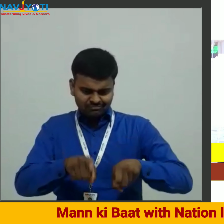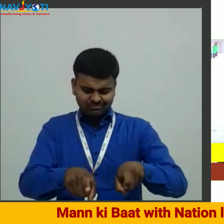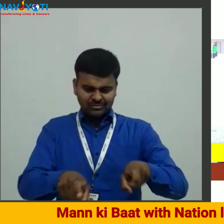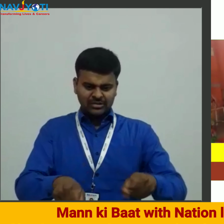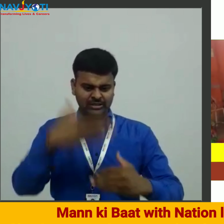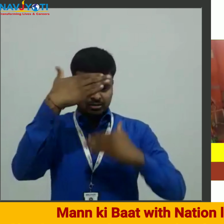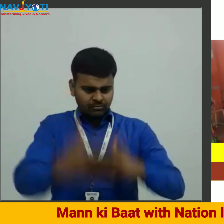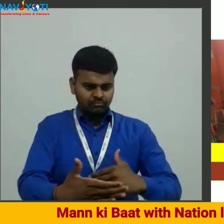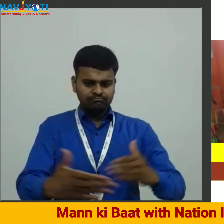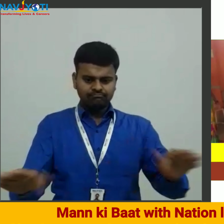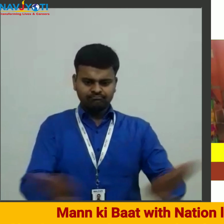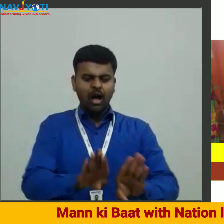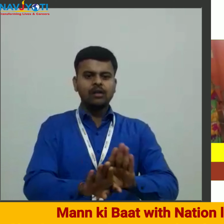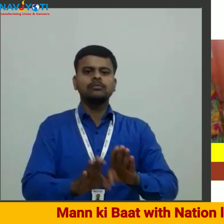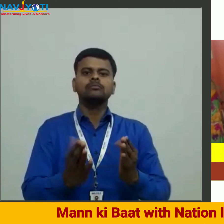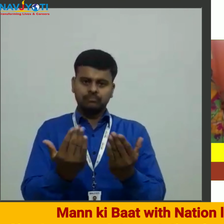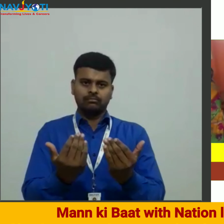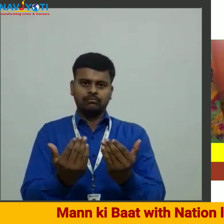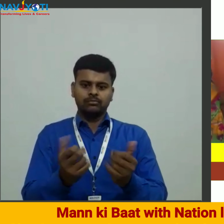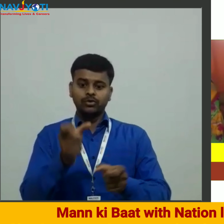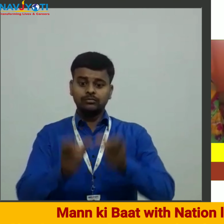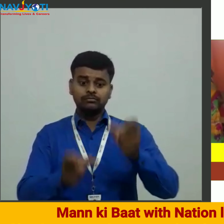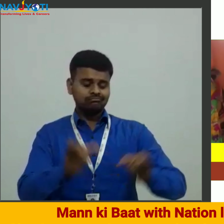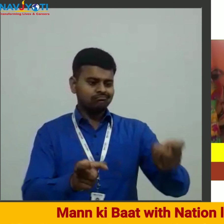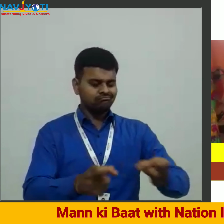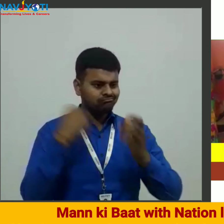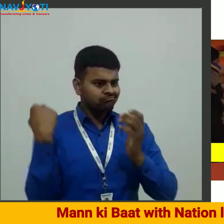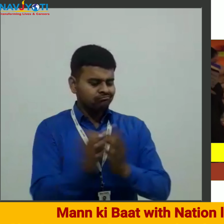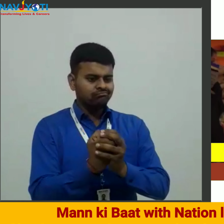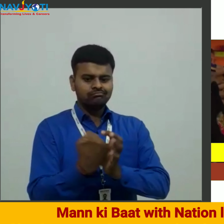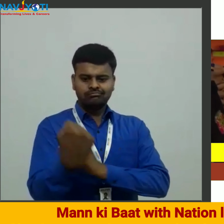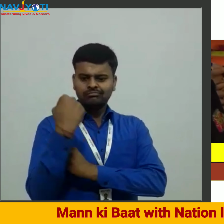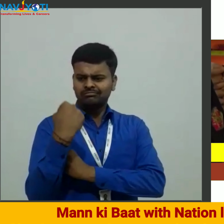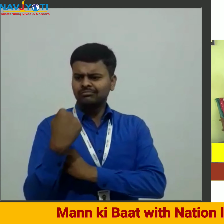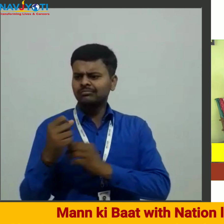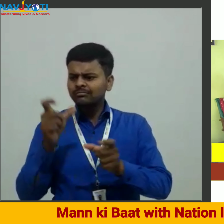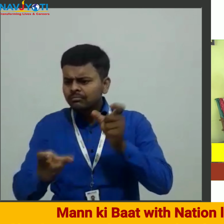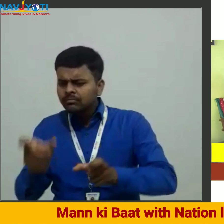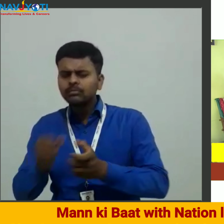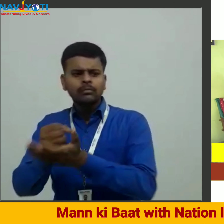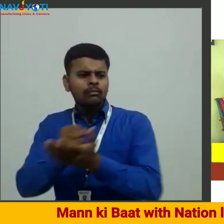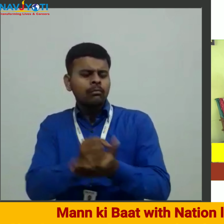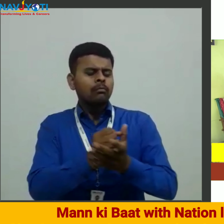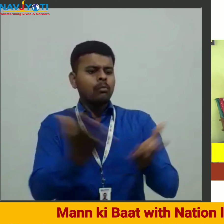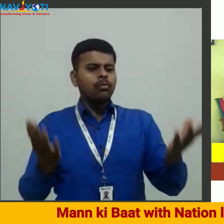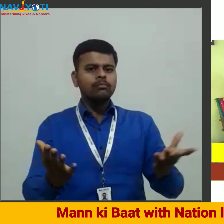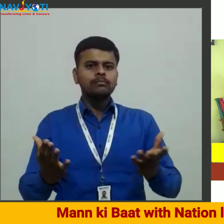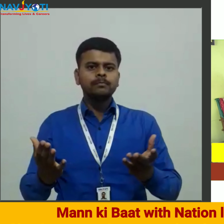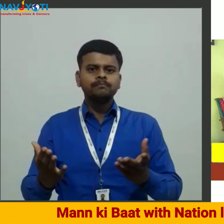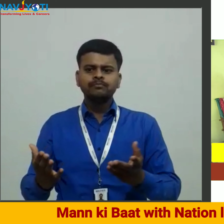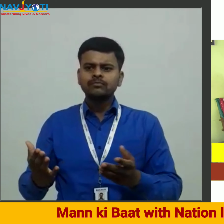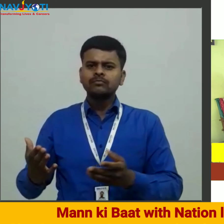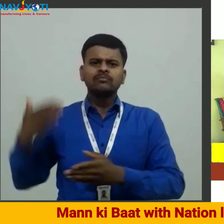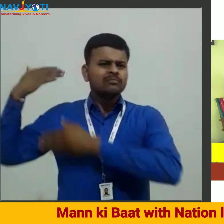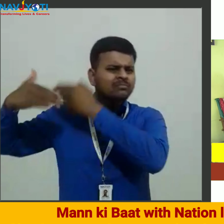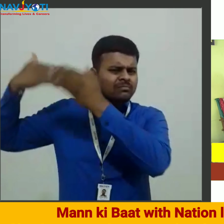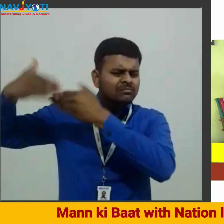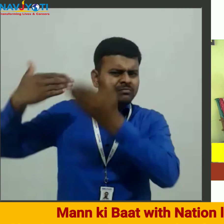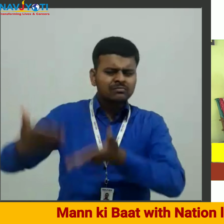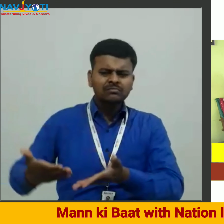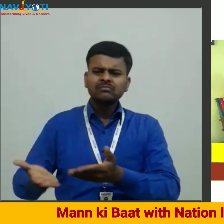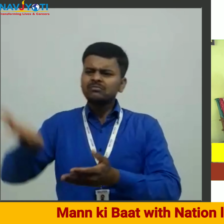को सच्चे मायने में पीपल ड्रिवन बना रहा है। और हमने देखा है